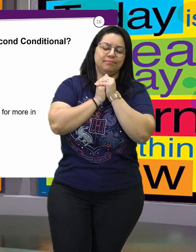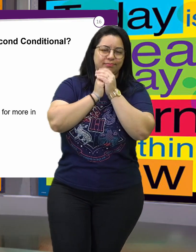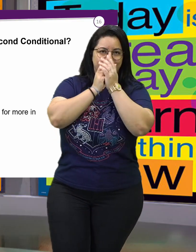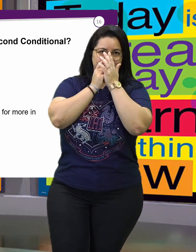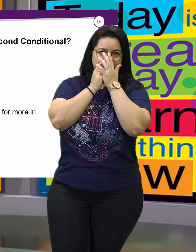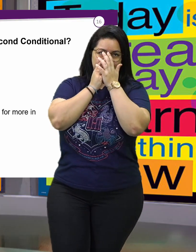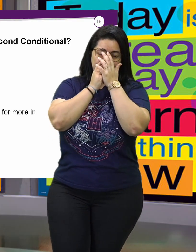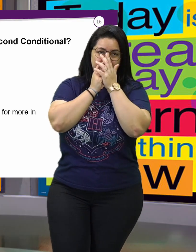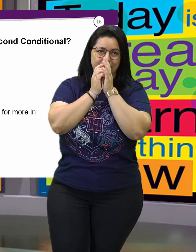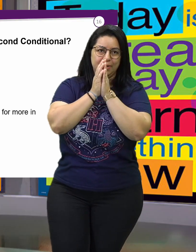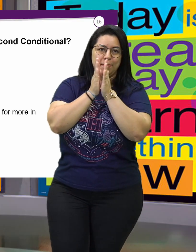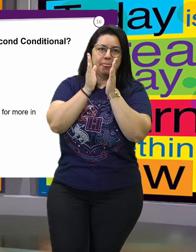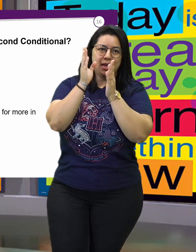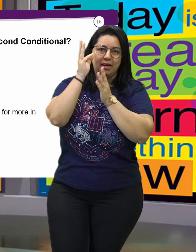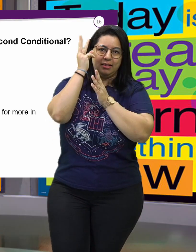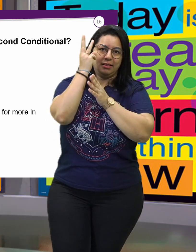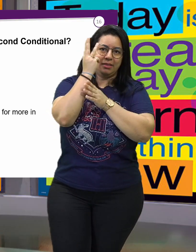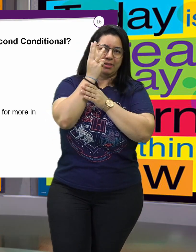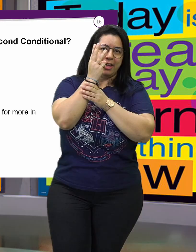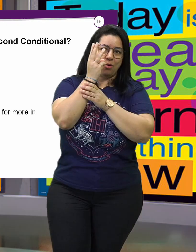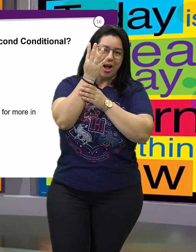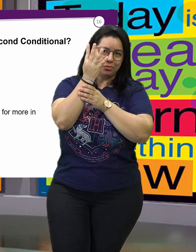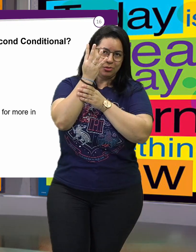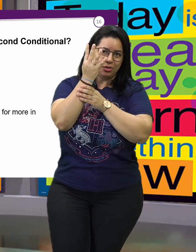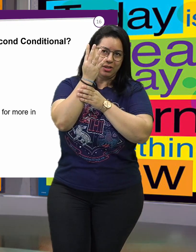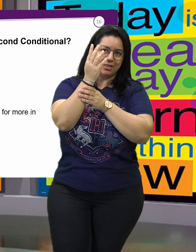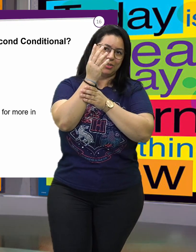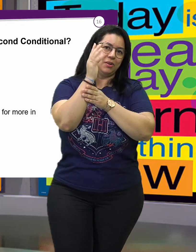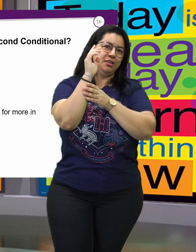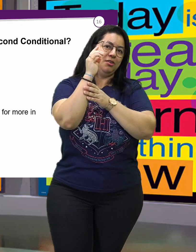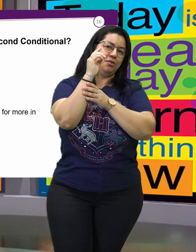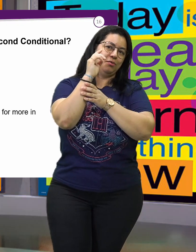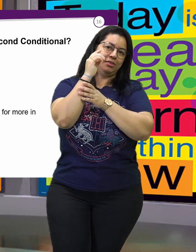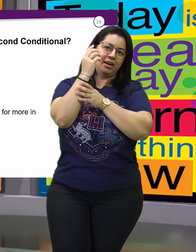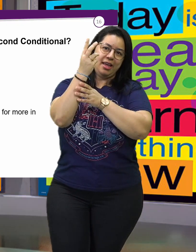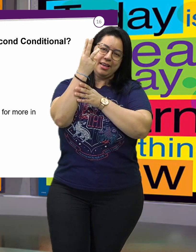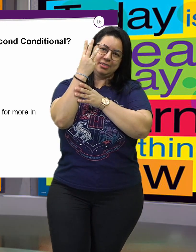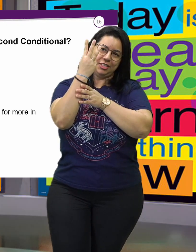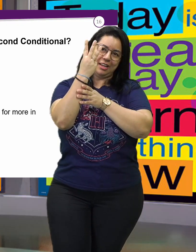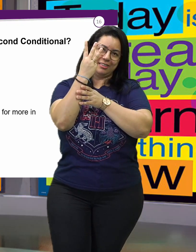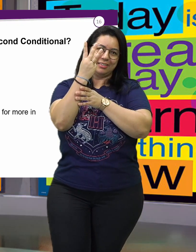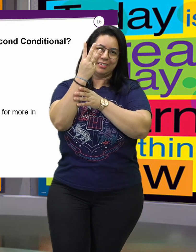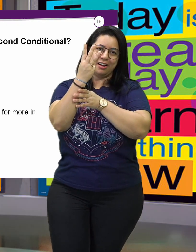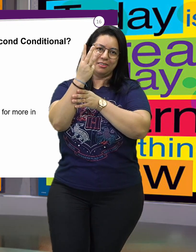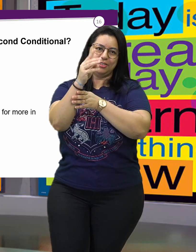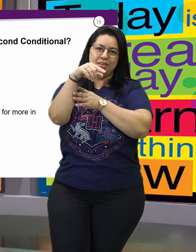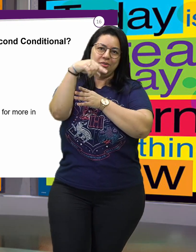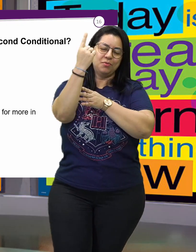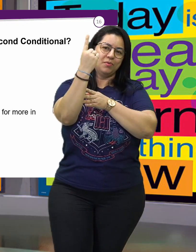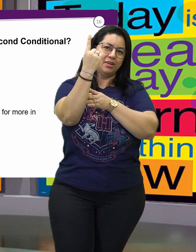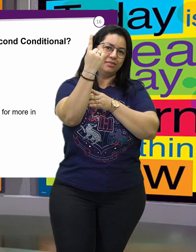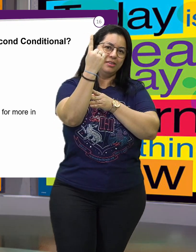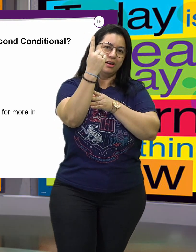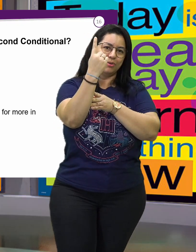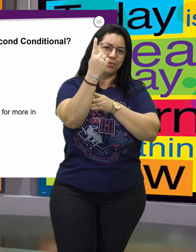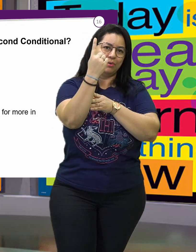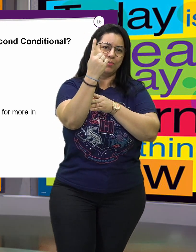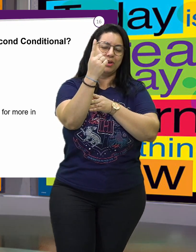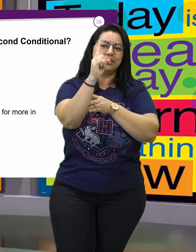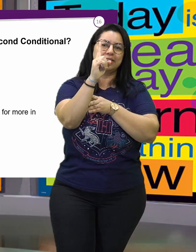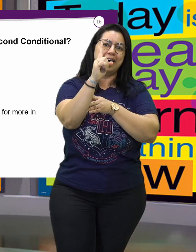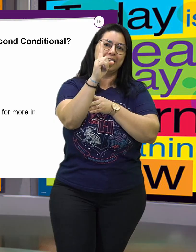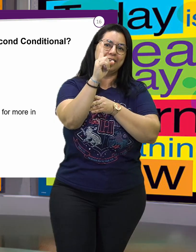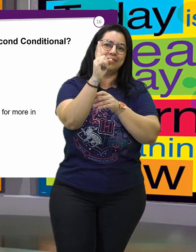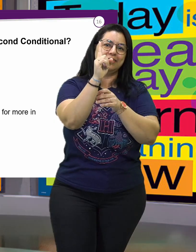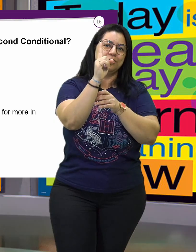bem. Então, quantas condicionais temos aqui? Tem 4 condicionais, só que 3 está na second e uma não.